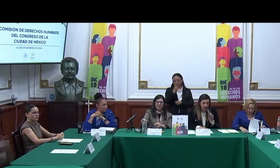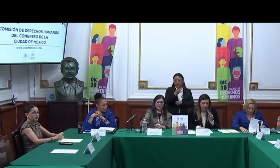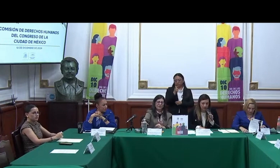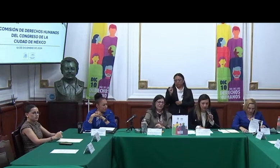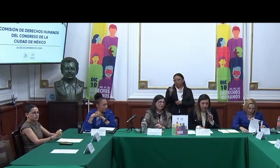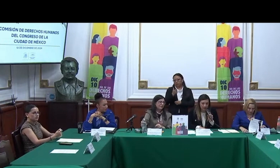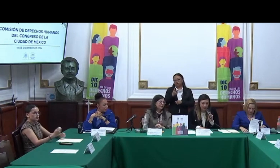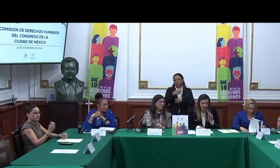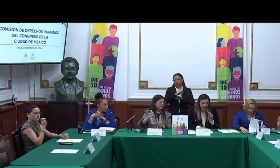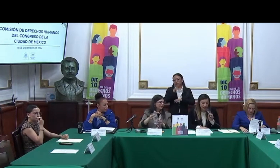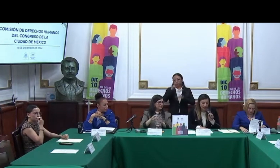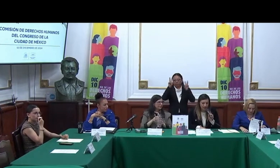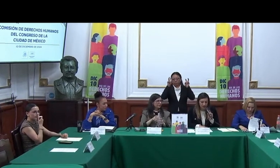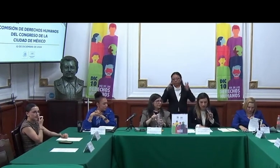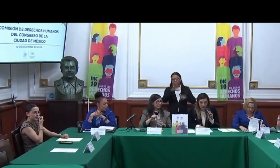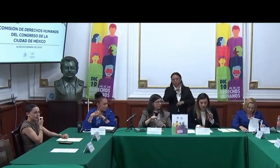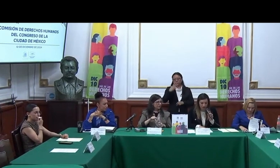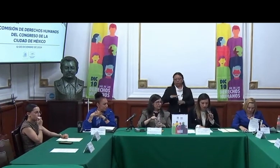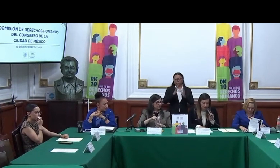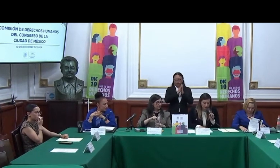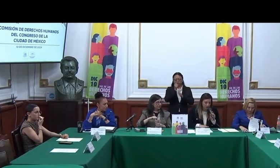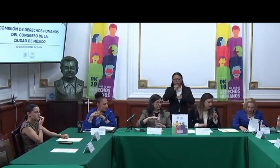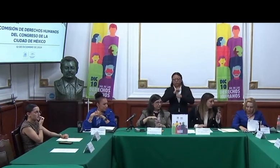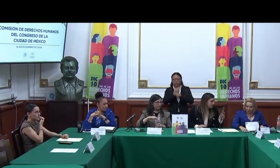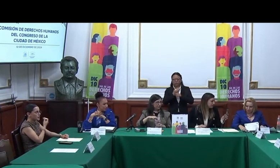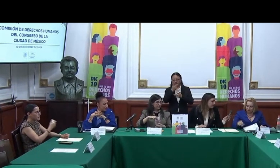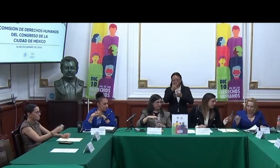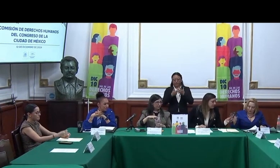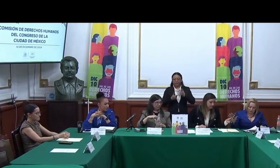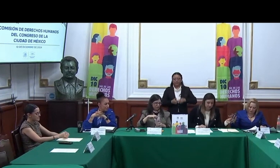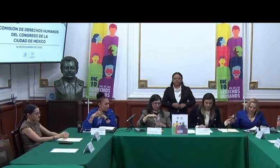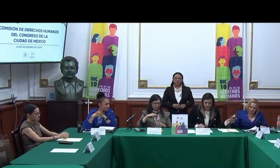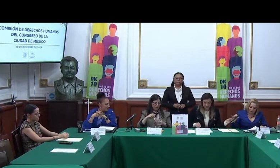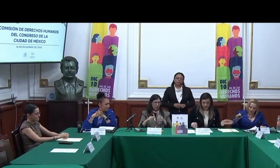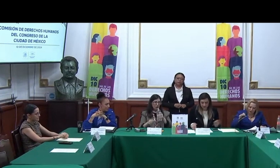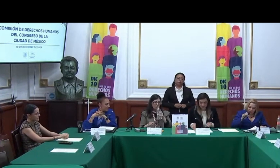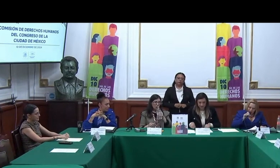invito a la diputada secretaria a tomar nota, por favor.